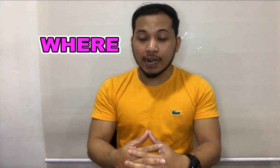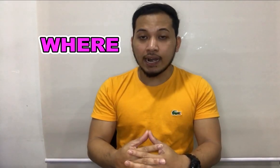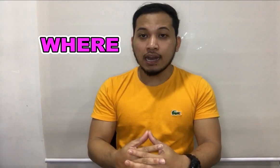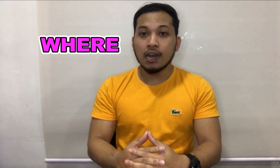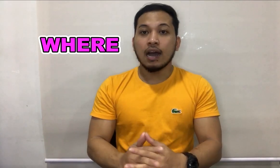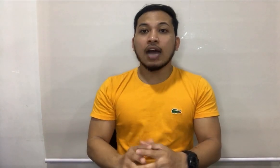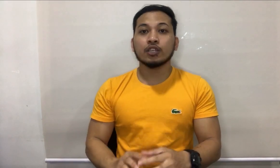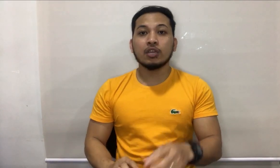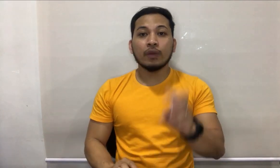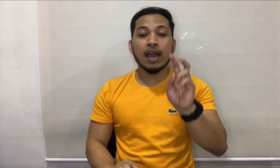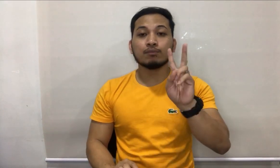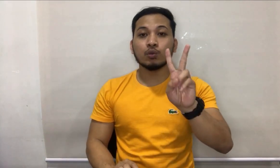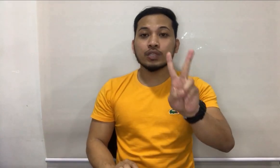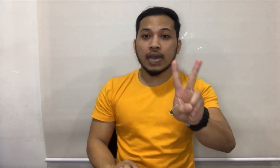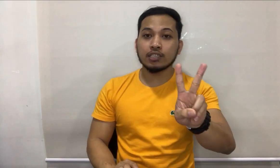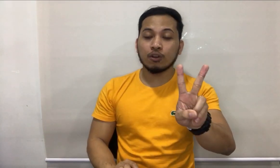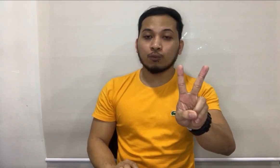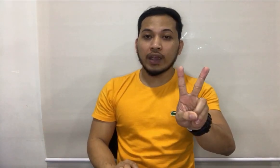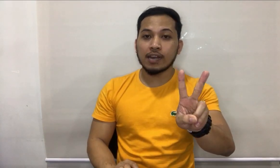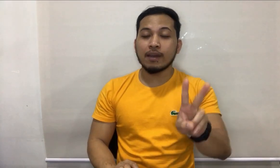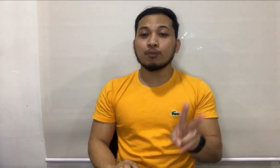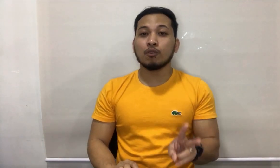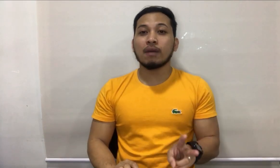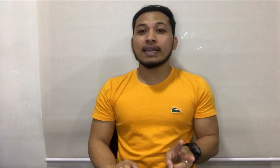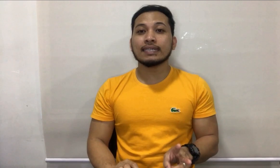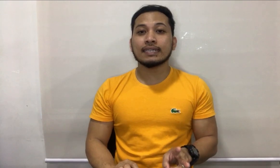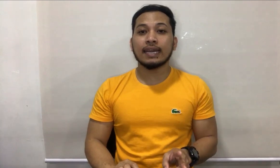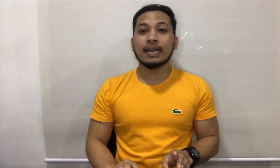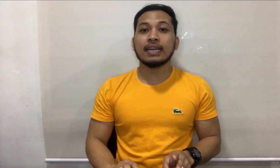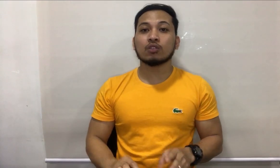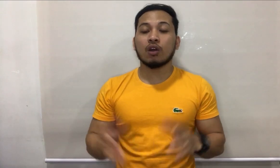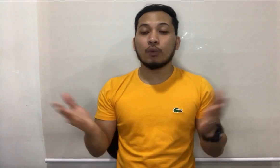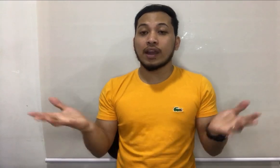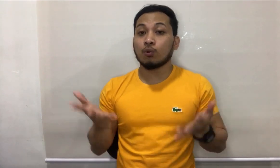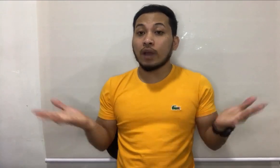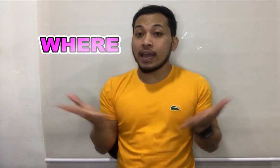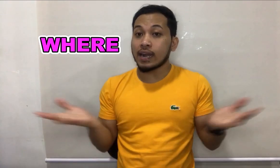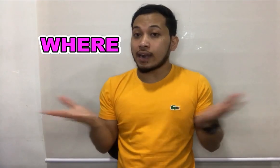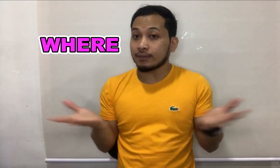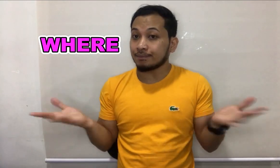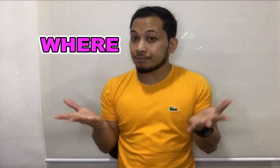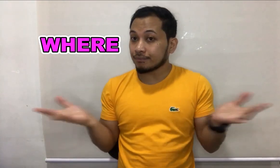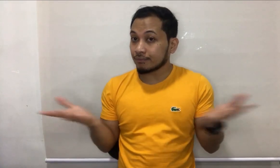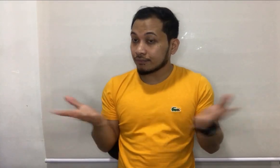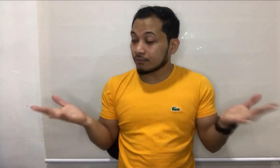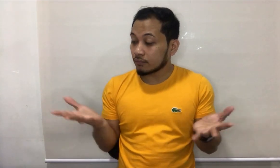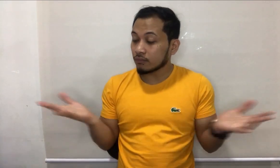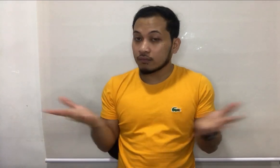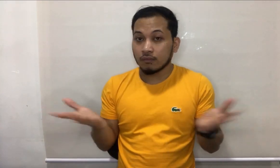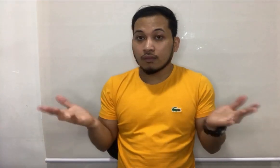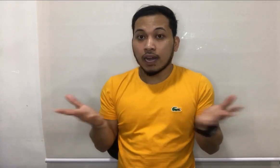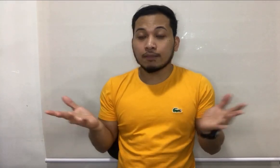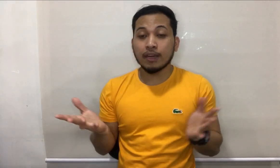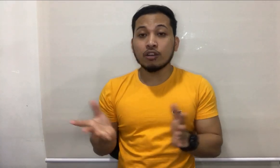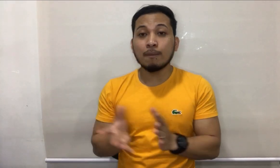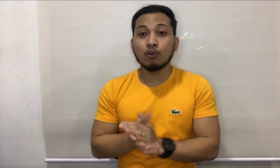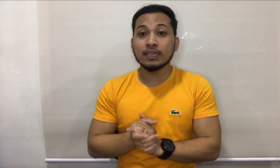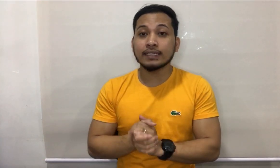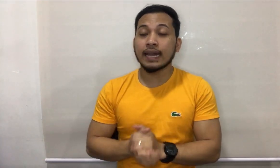where. Actually, we have two signs of where. Meron pong mga nagsasign na ganito ang where. Where. At meron naman pong